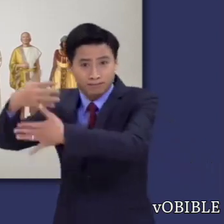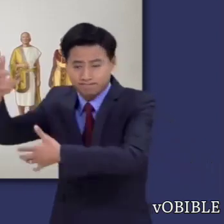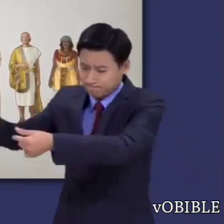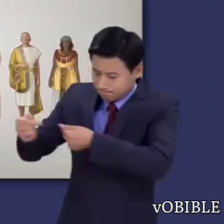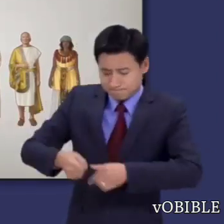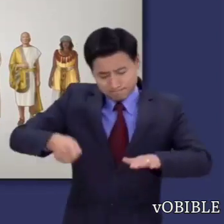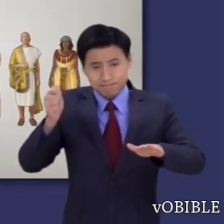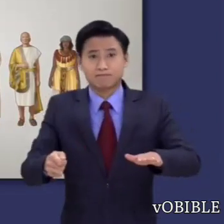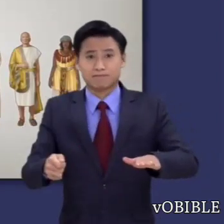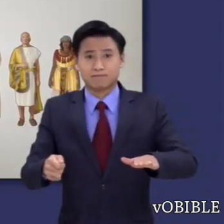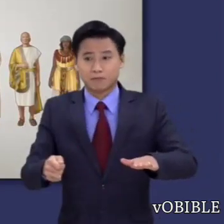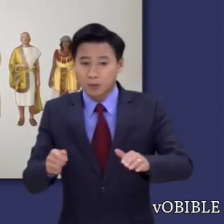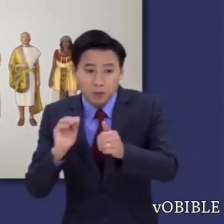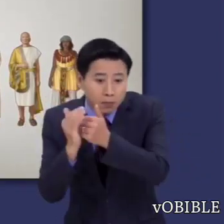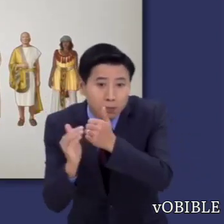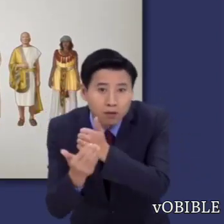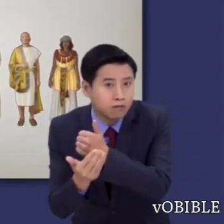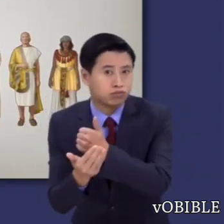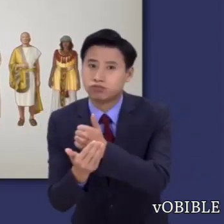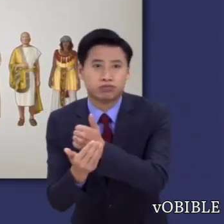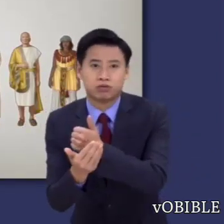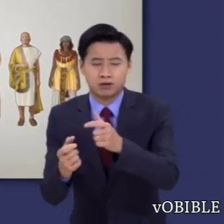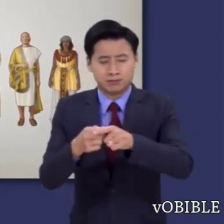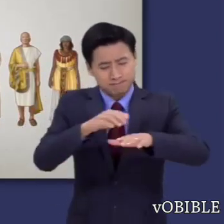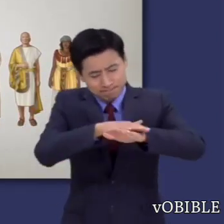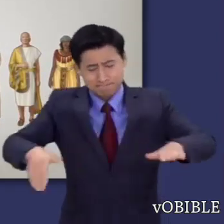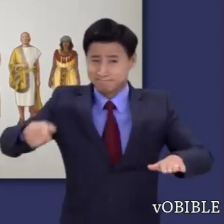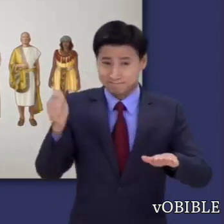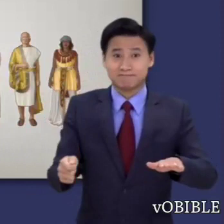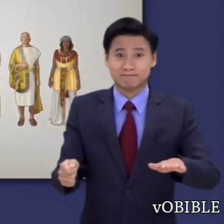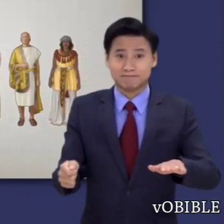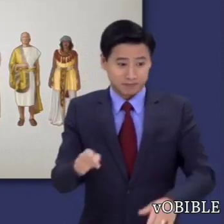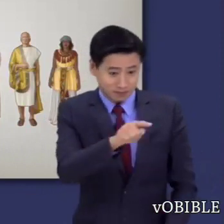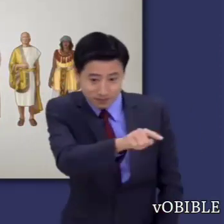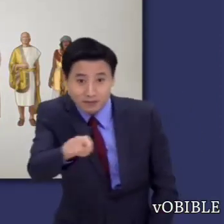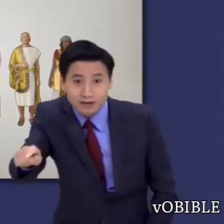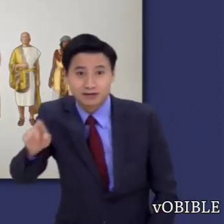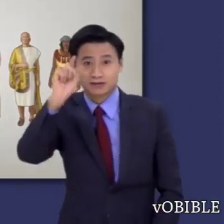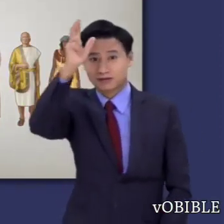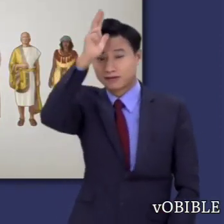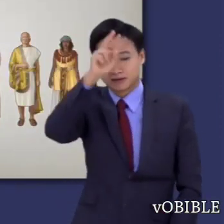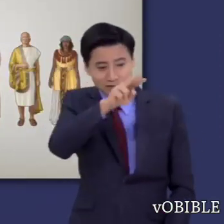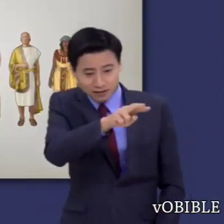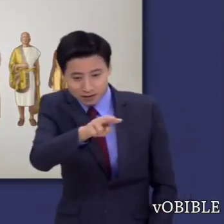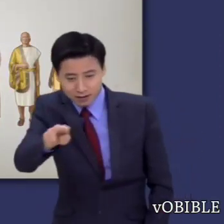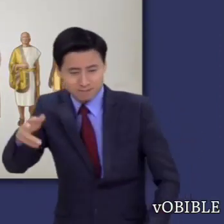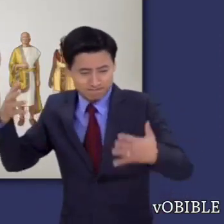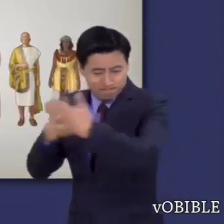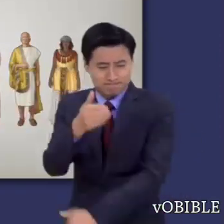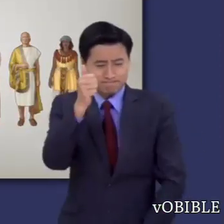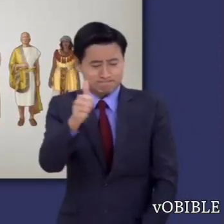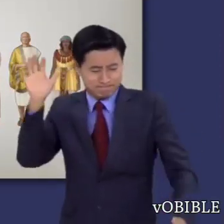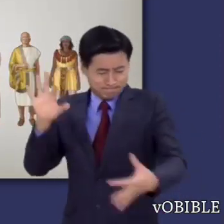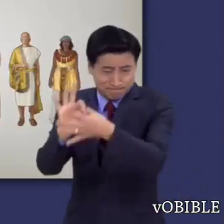用同一个标准审判人。第三和第四章，保罗解释犹太人和希腊人